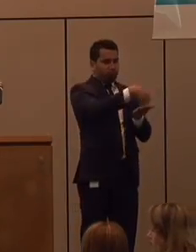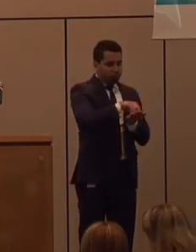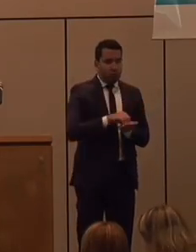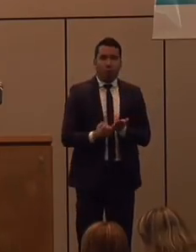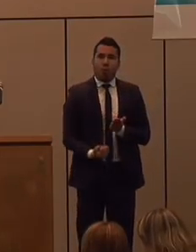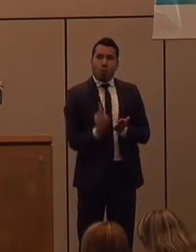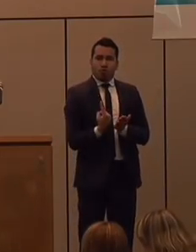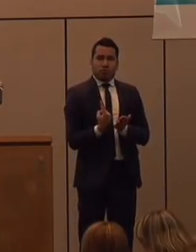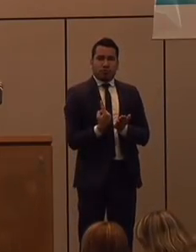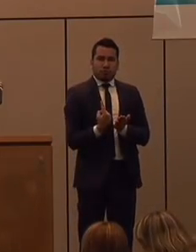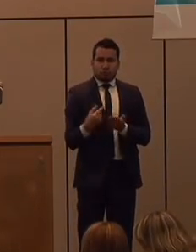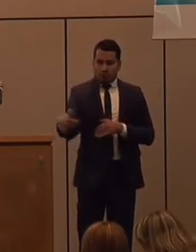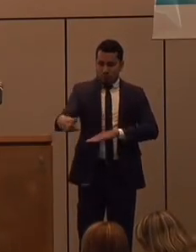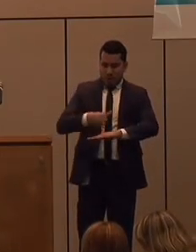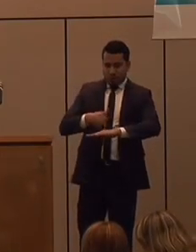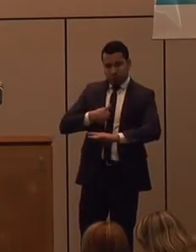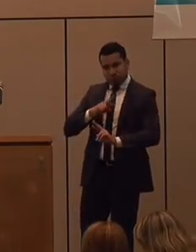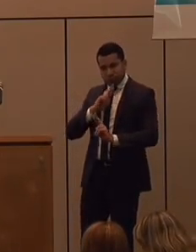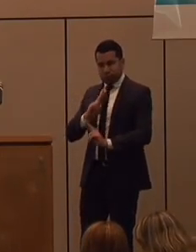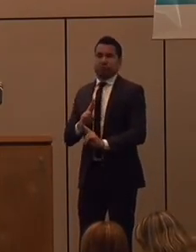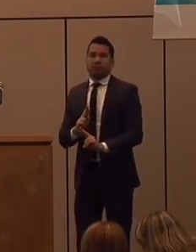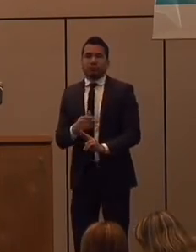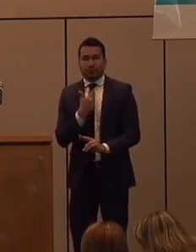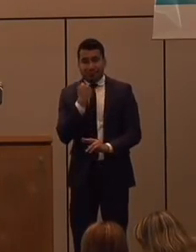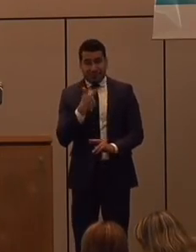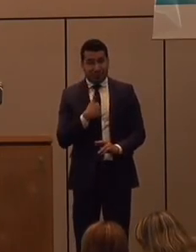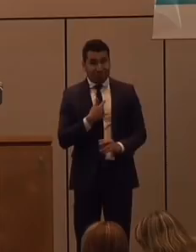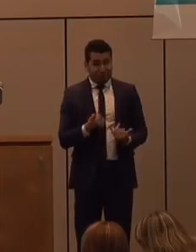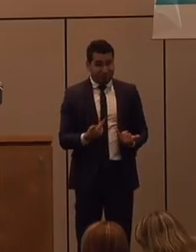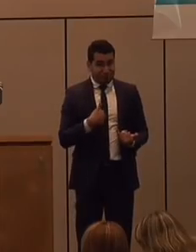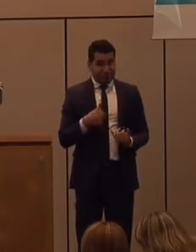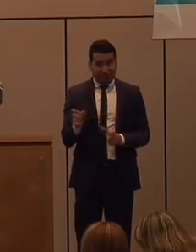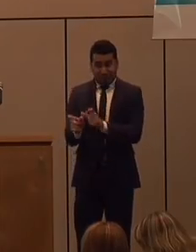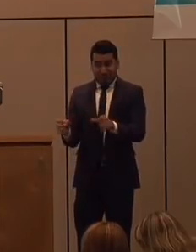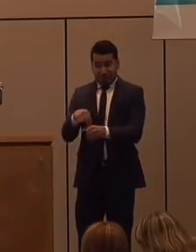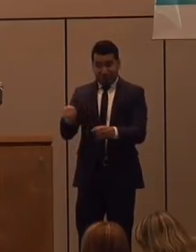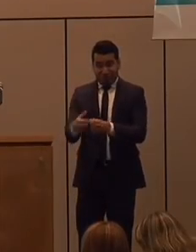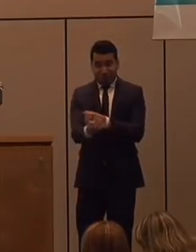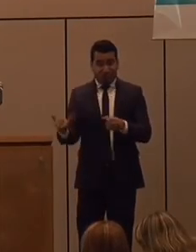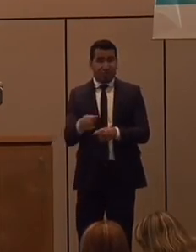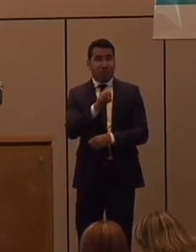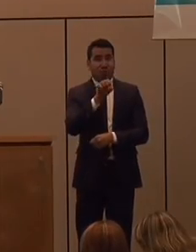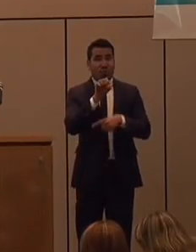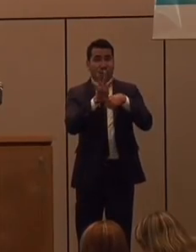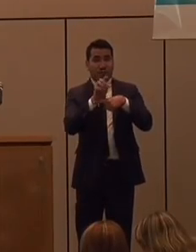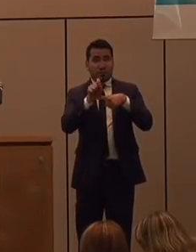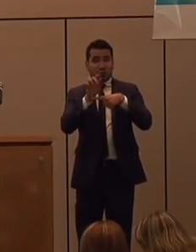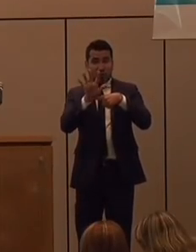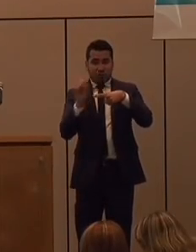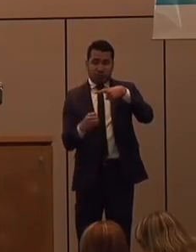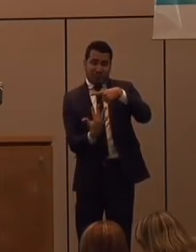un solo canal logramos mayor eficiencia tenemos una calificación por parte de los ciudadanos de 4.5 sobre 5 en